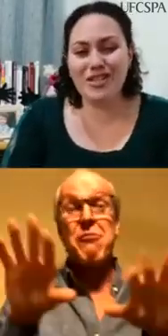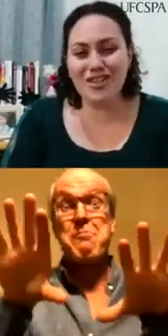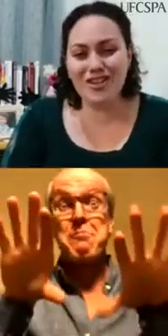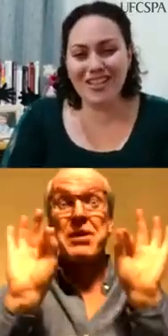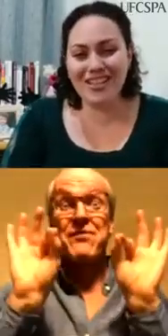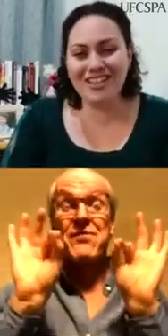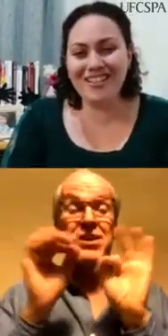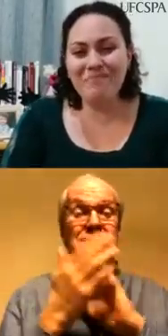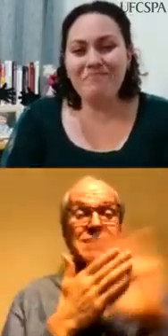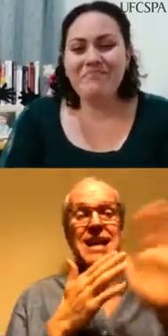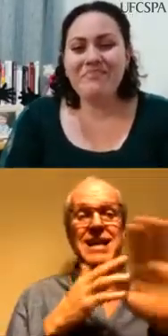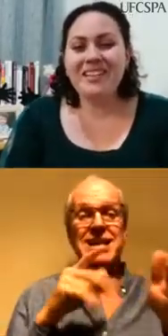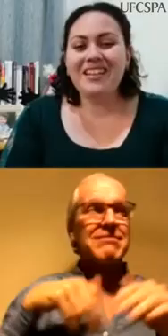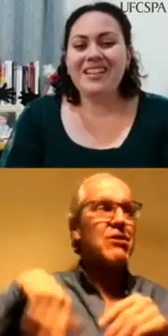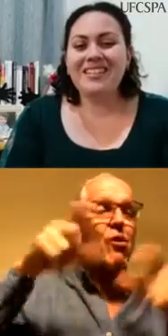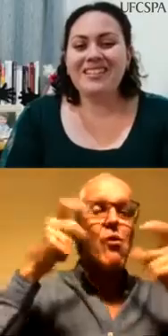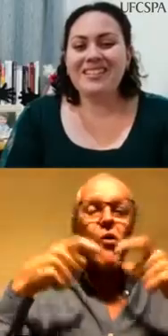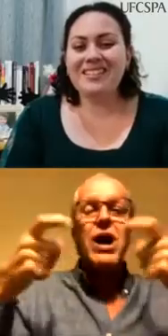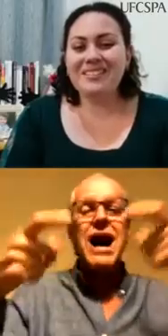pode ter estoque.